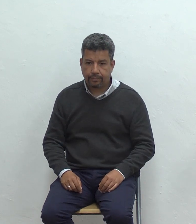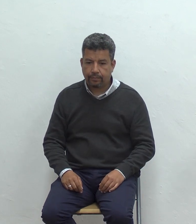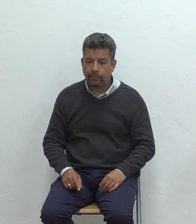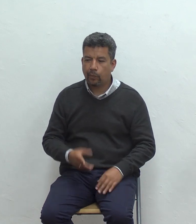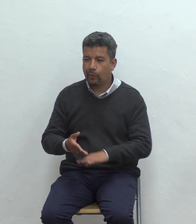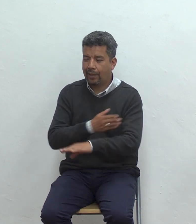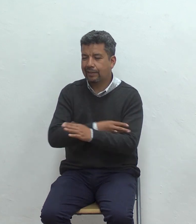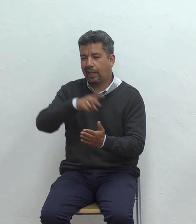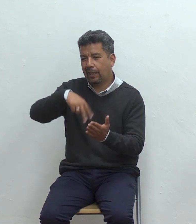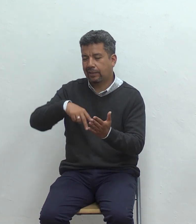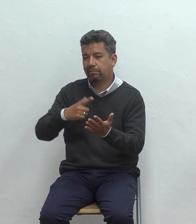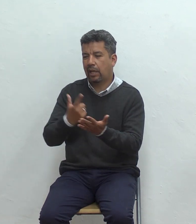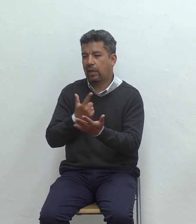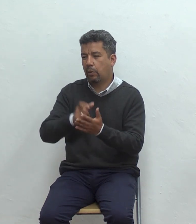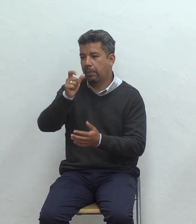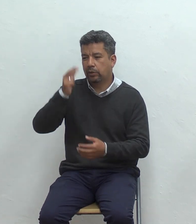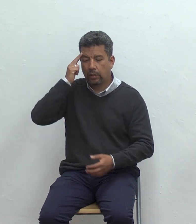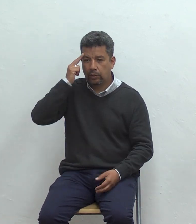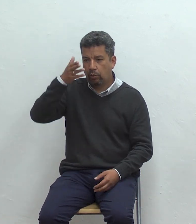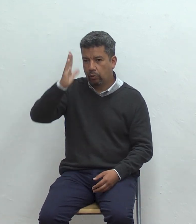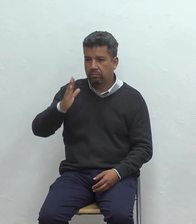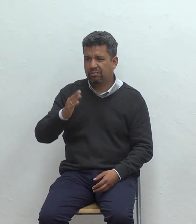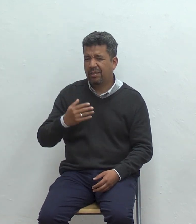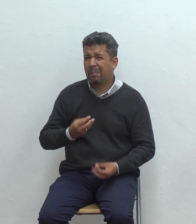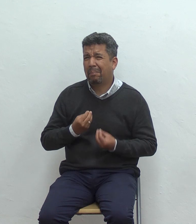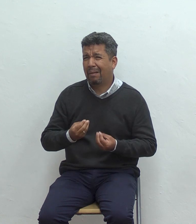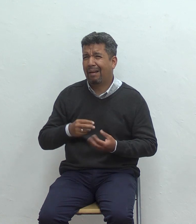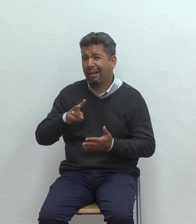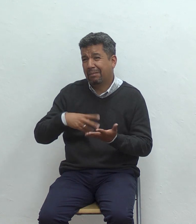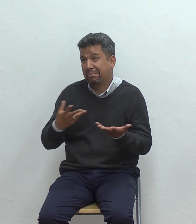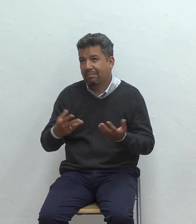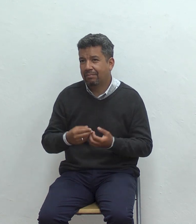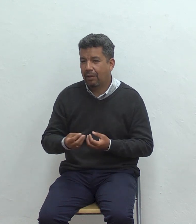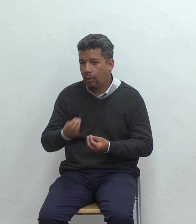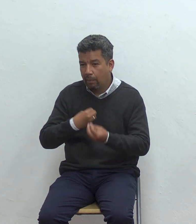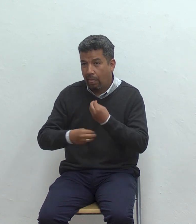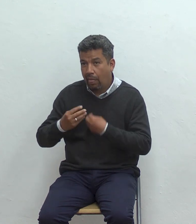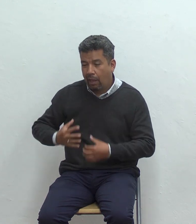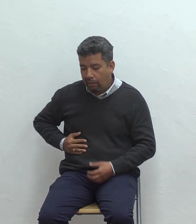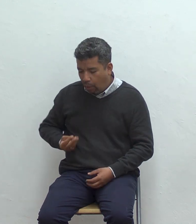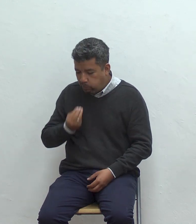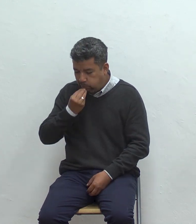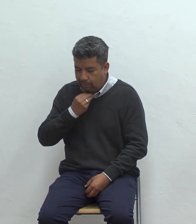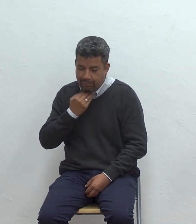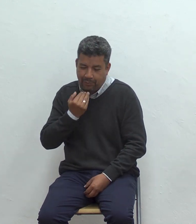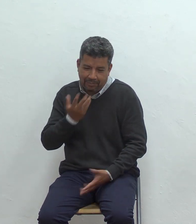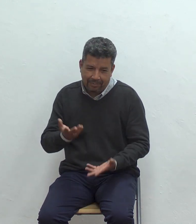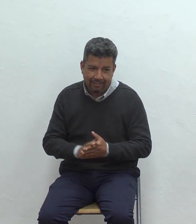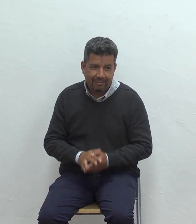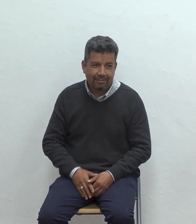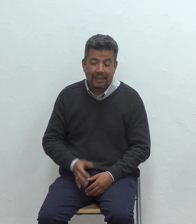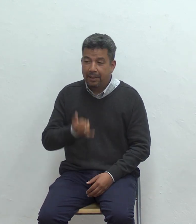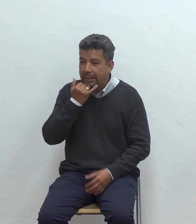Estaba leyendo yo un libro de un teólogo. Ay, yo no sé para qué leo libros de teólogo, para comerme el hígado, porque ¿para qué más? Bueno, no,